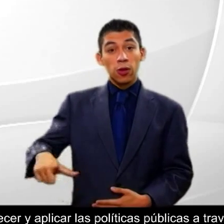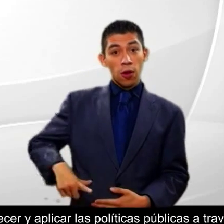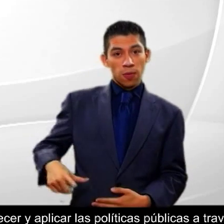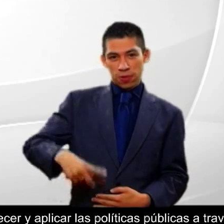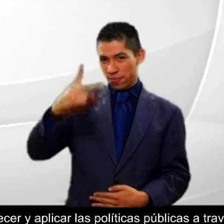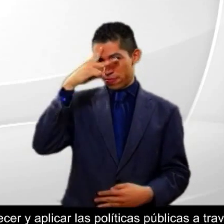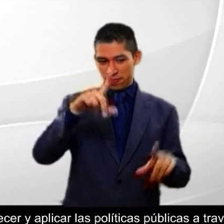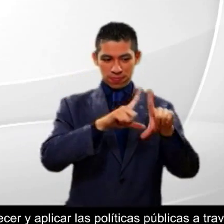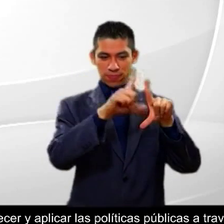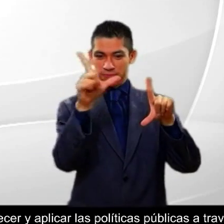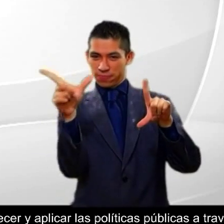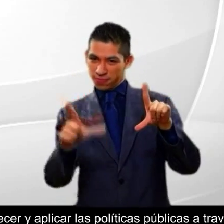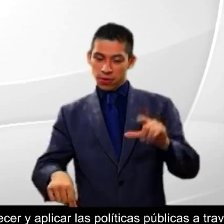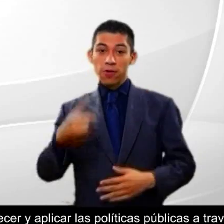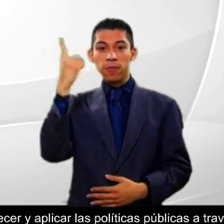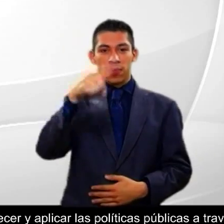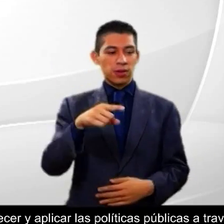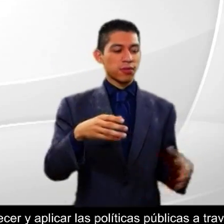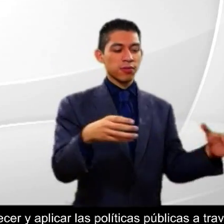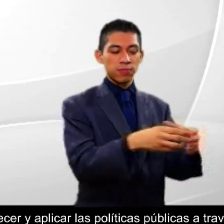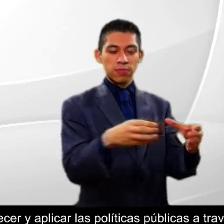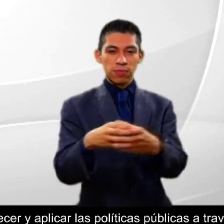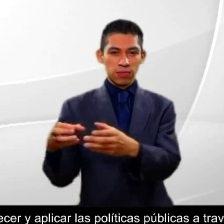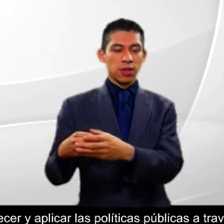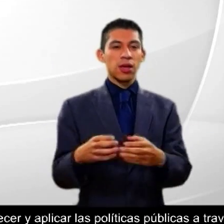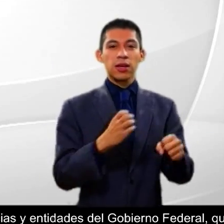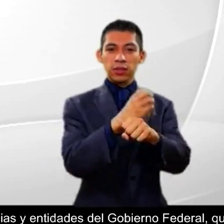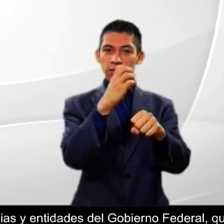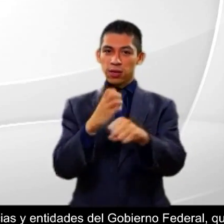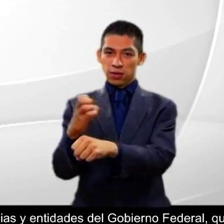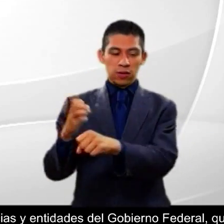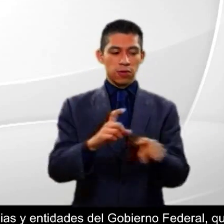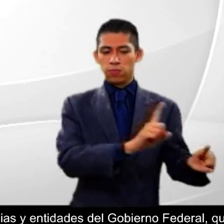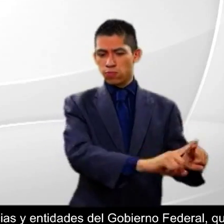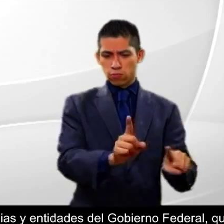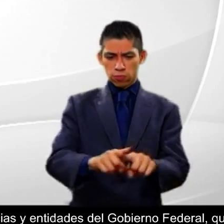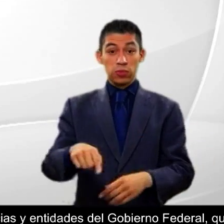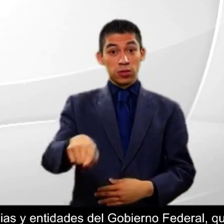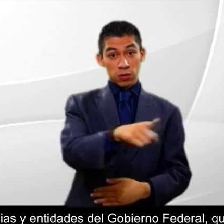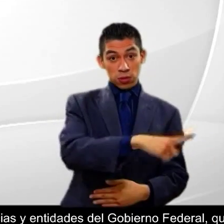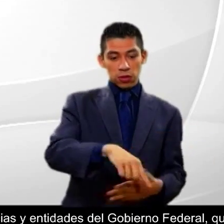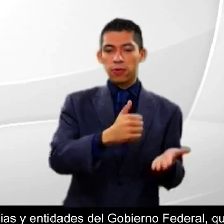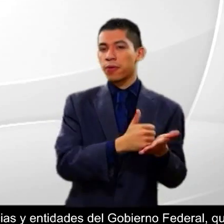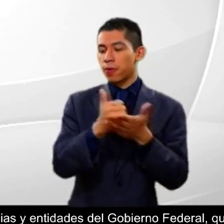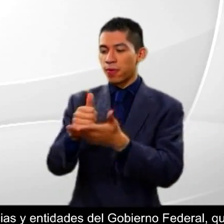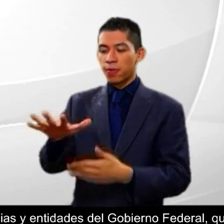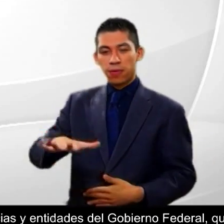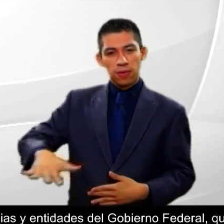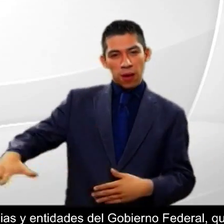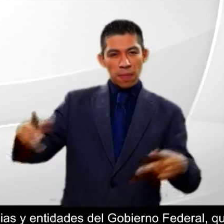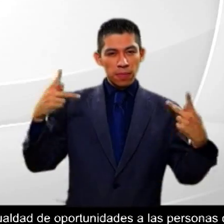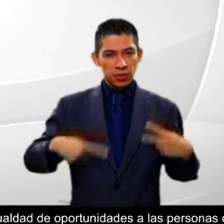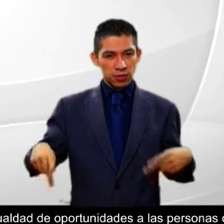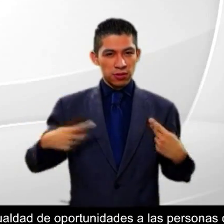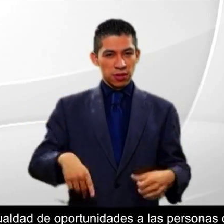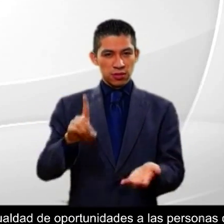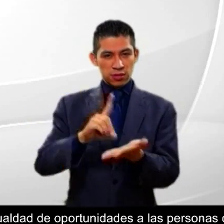Establecer y aplicar las políticas públicas a través de las dependencias y entidades del gobierno federal que garanticen la equidad e